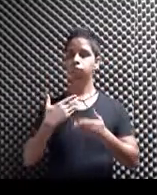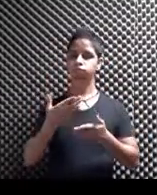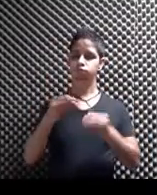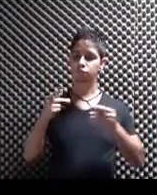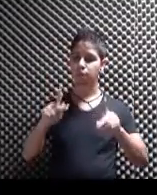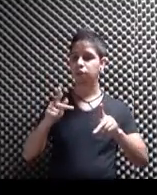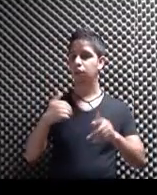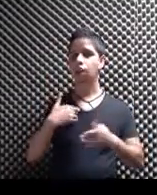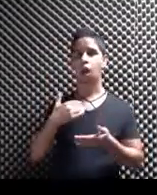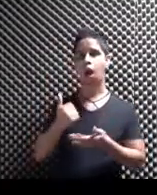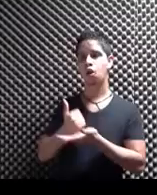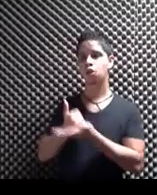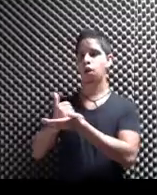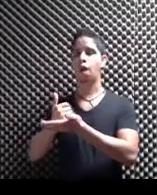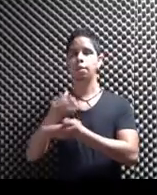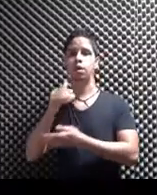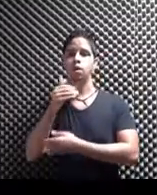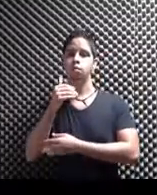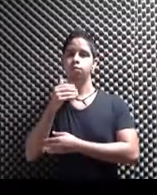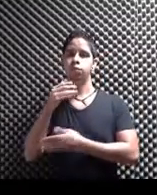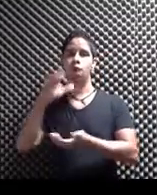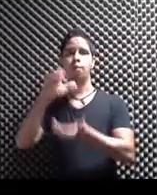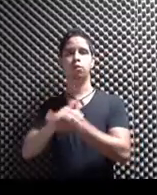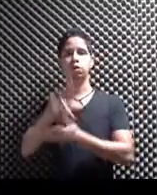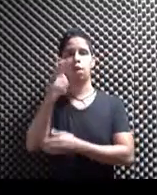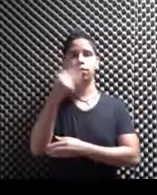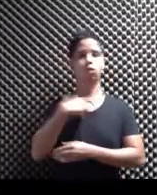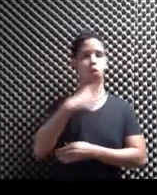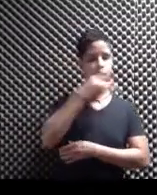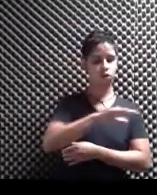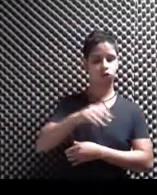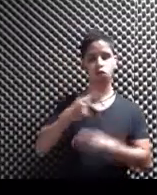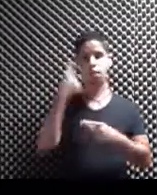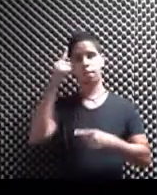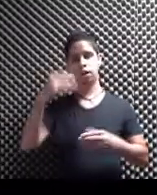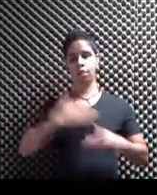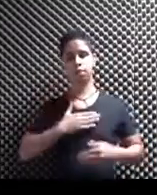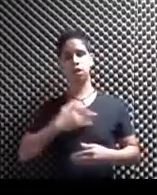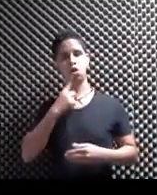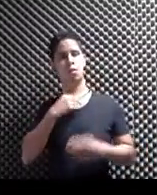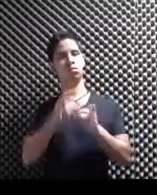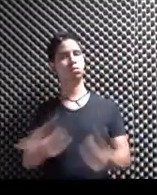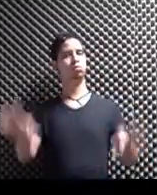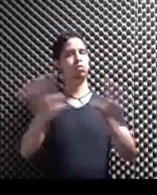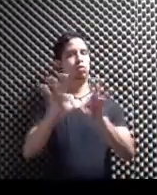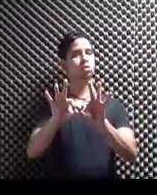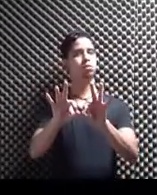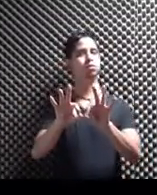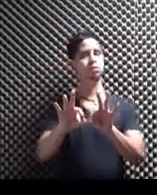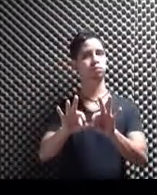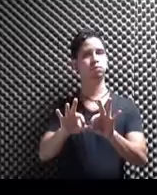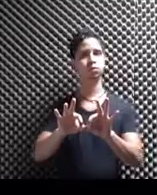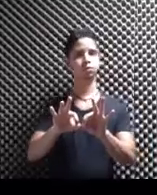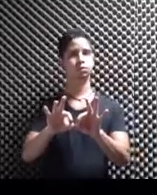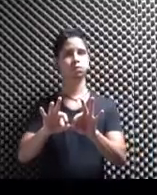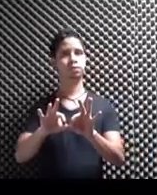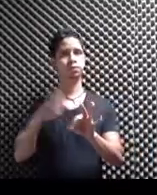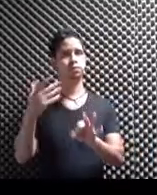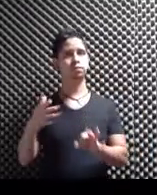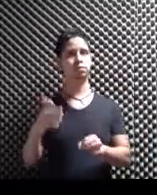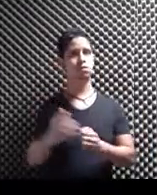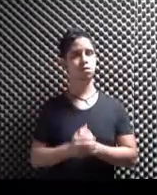mis dos hijos. Y eso para mí es lo más importante. El J.J. Adiós. Lo sabes. Mira,